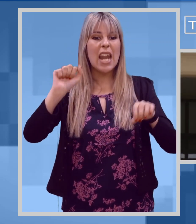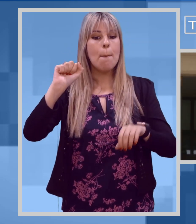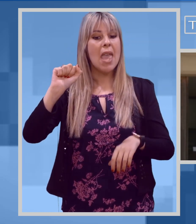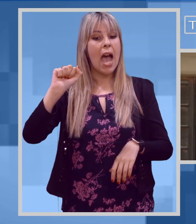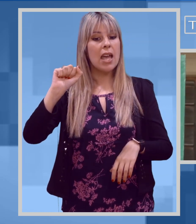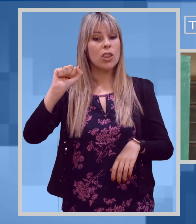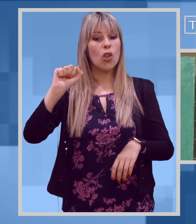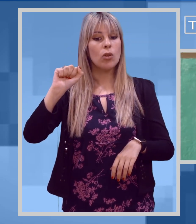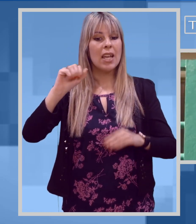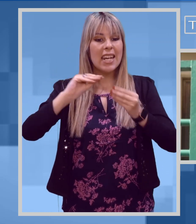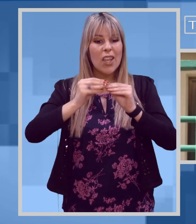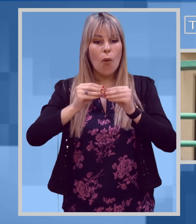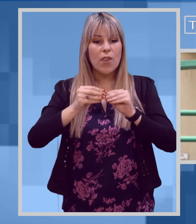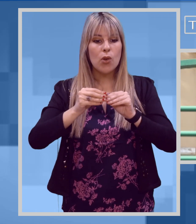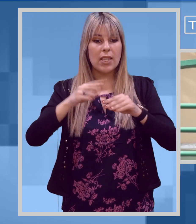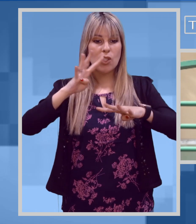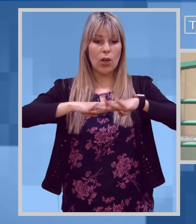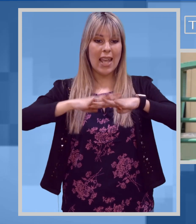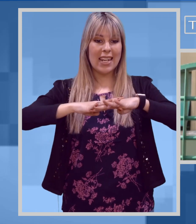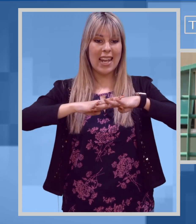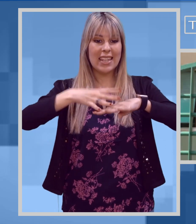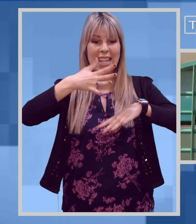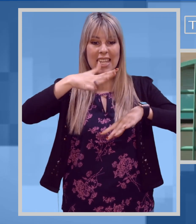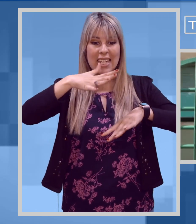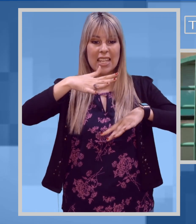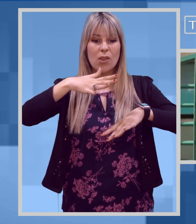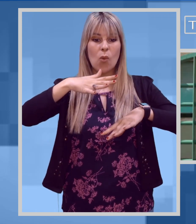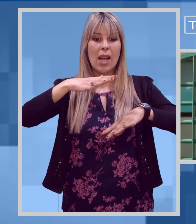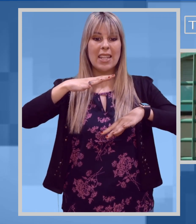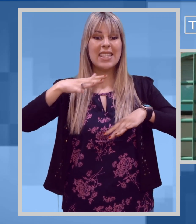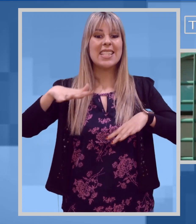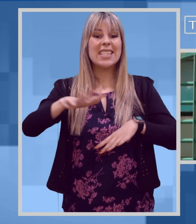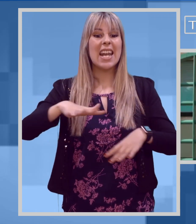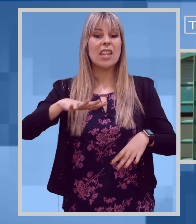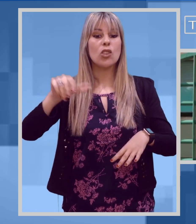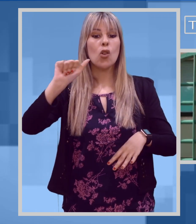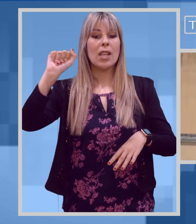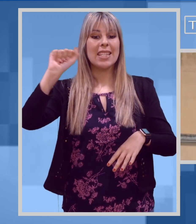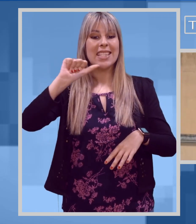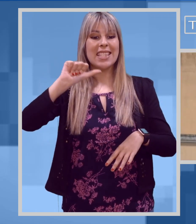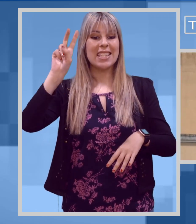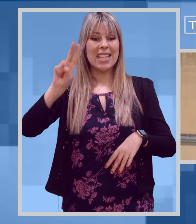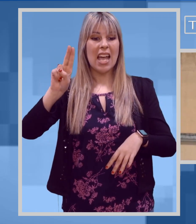la riconfigurazione della rete irrigua del distretto Sasso in agro di Arborea,